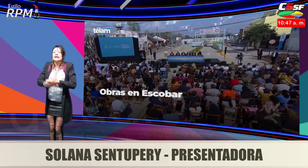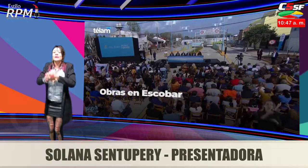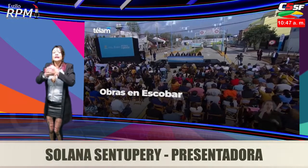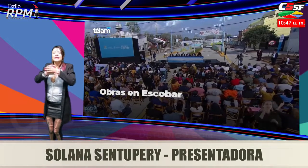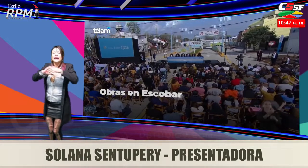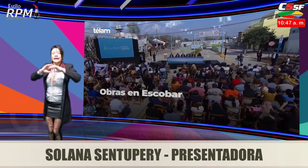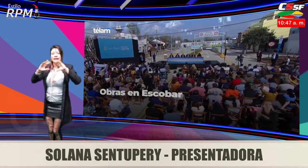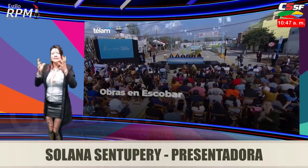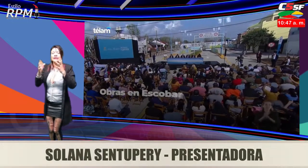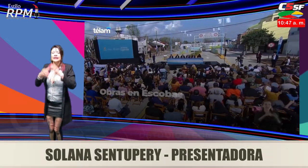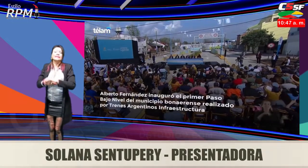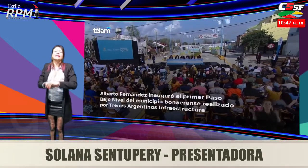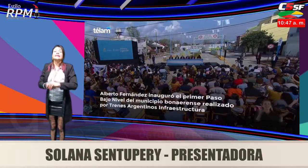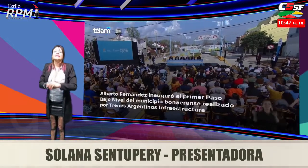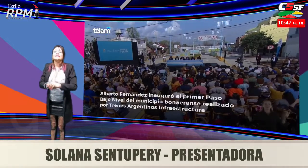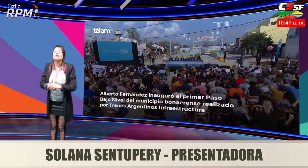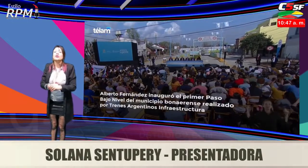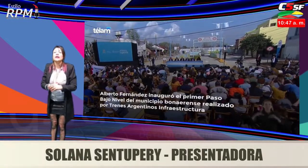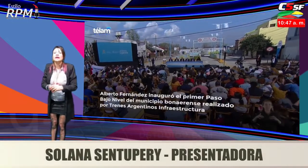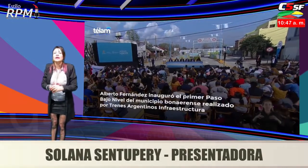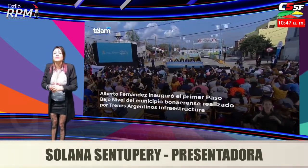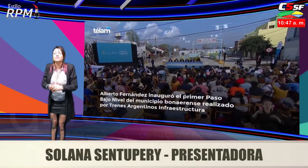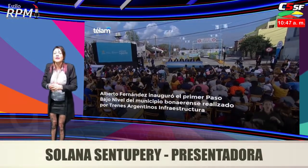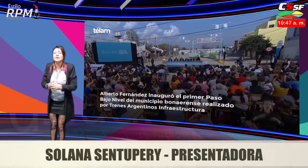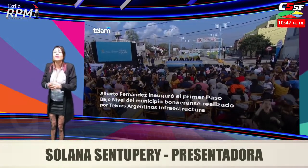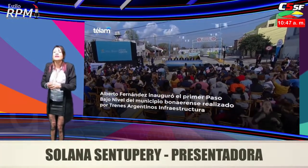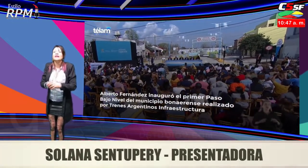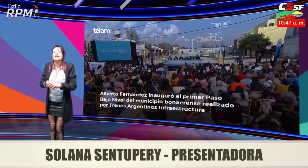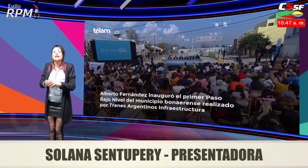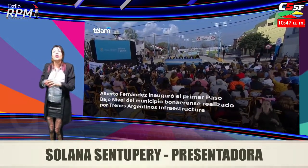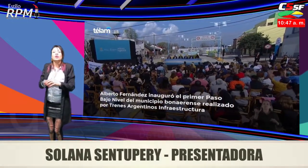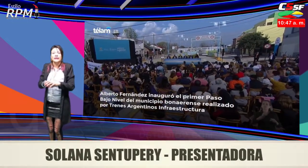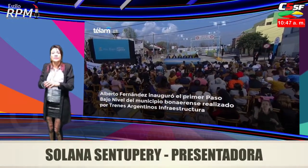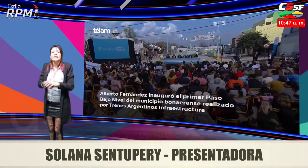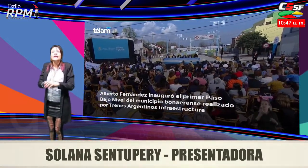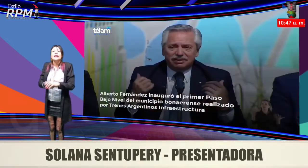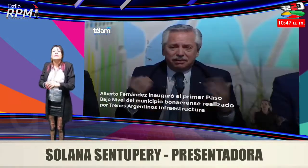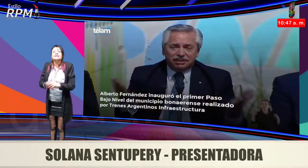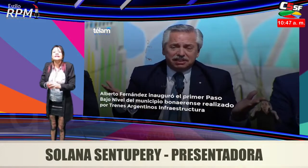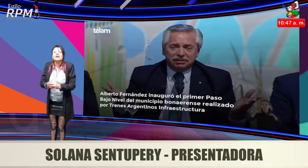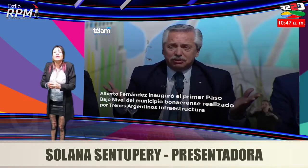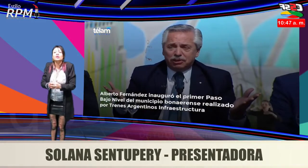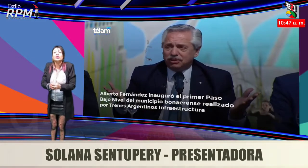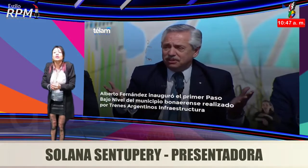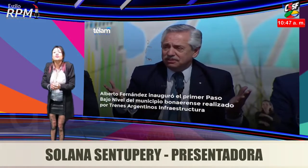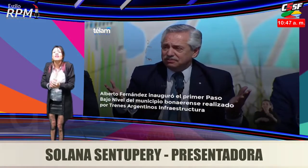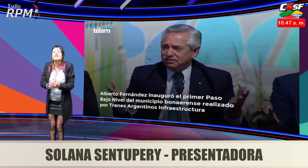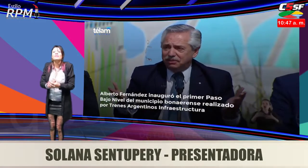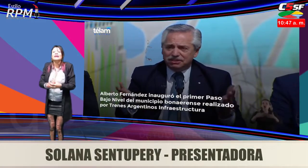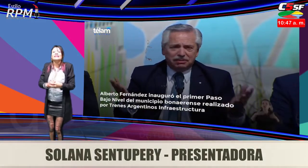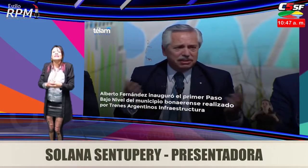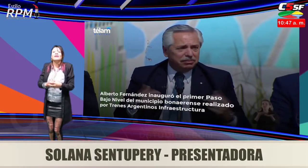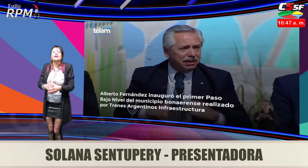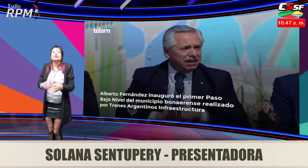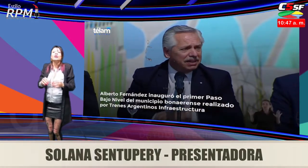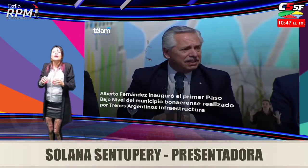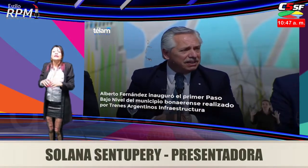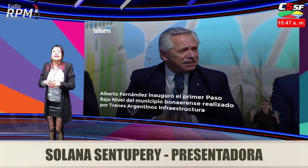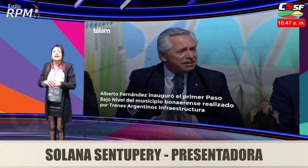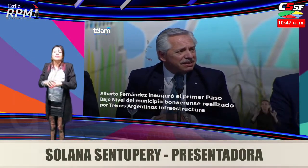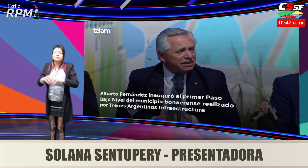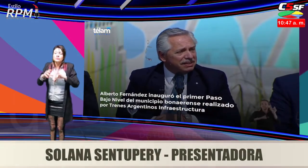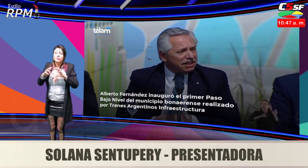van a realizar en este sentido Alberto Fernández de Kirchner con él? El presidente Alberto entonces afirma que está trabajando